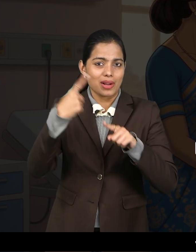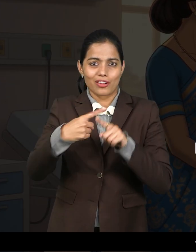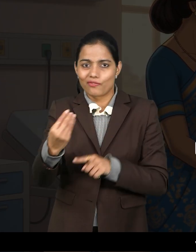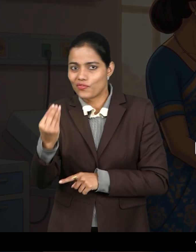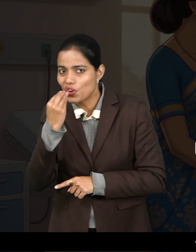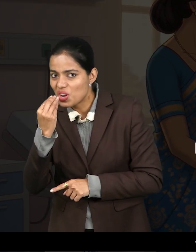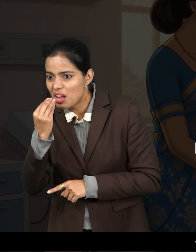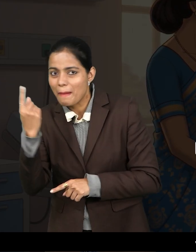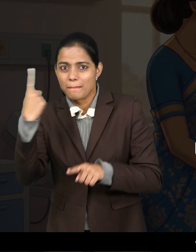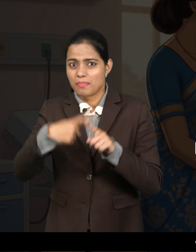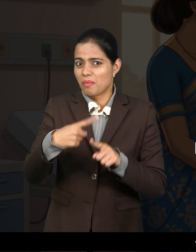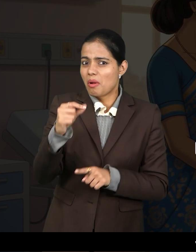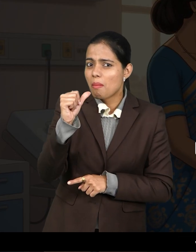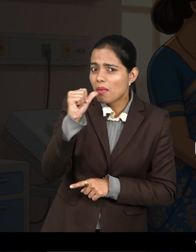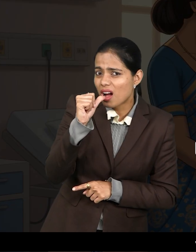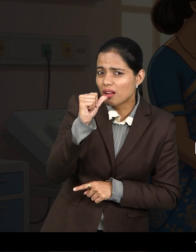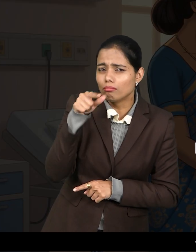हैं।